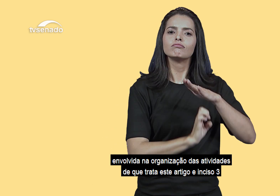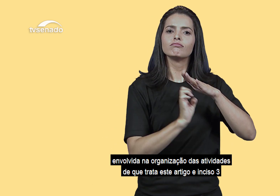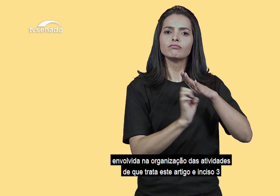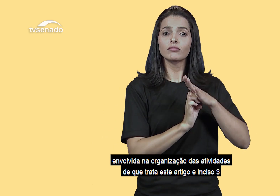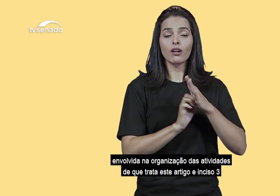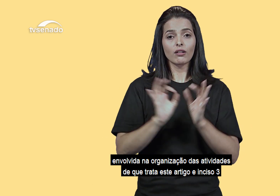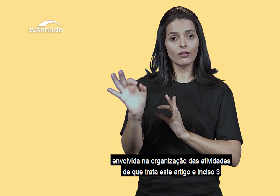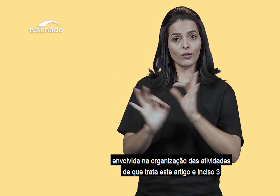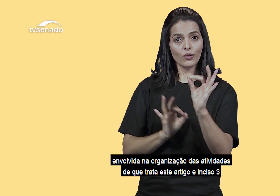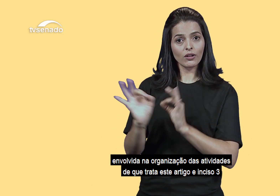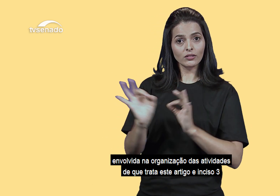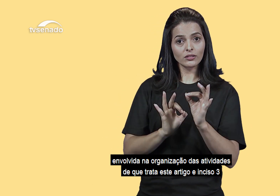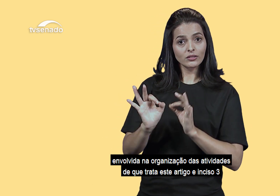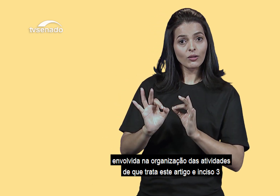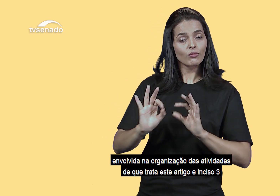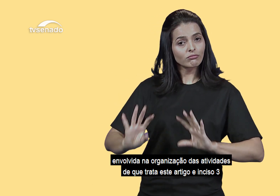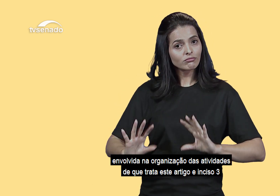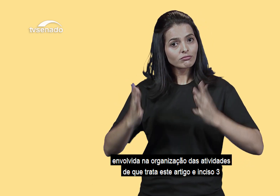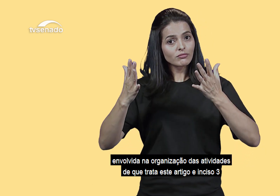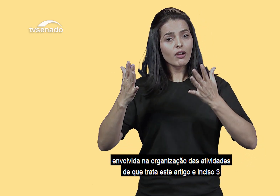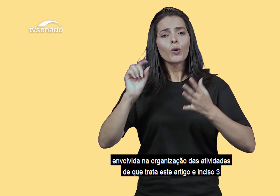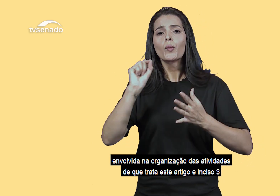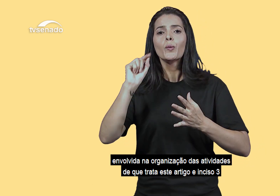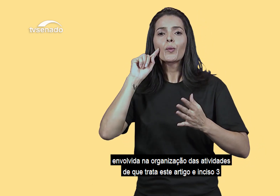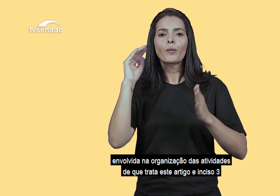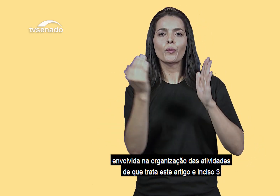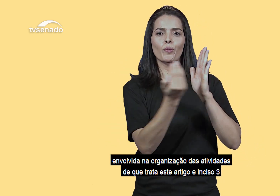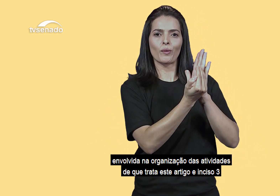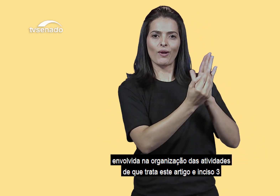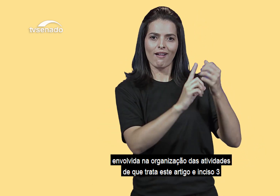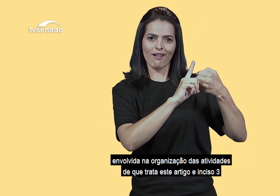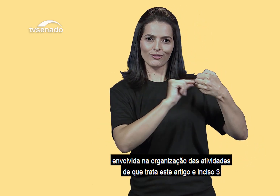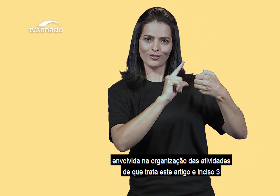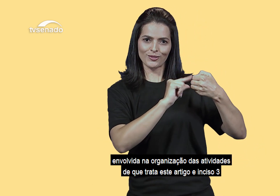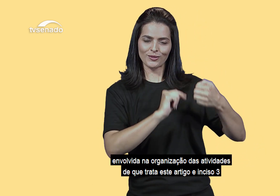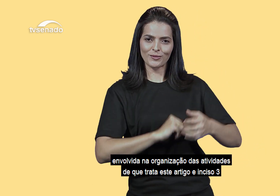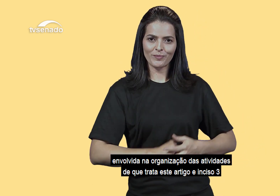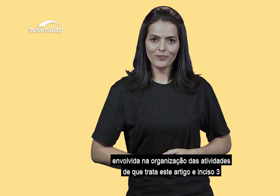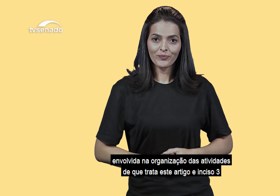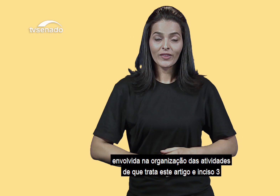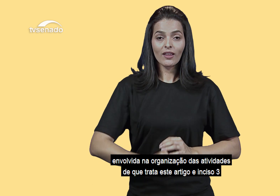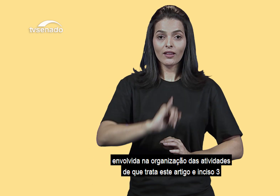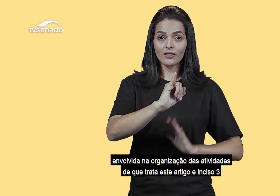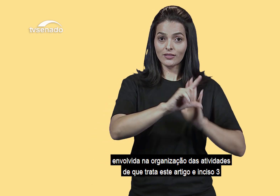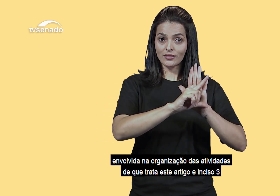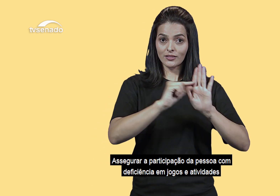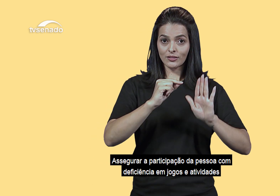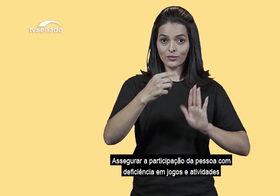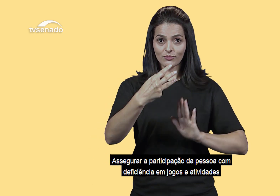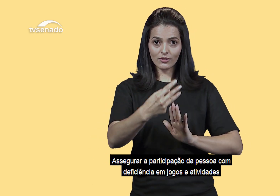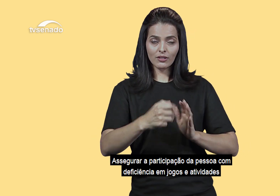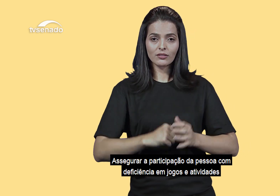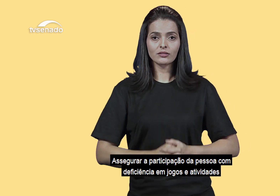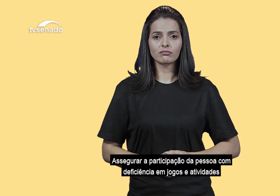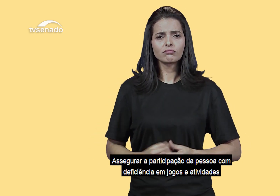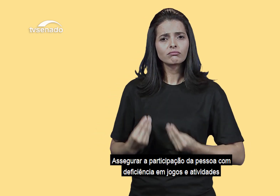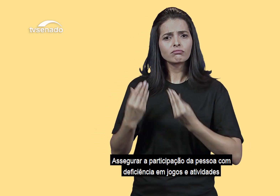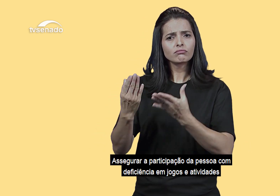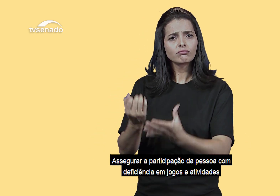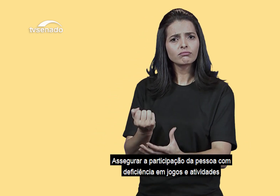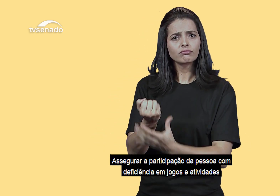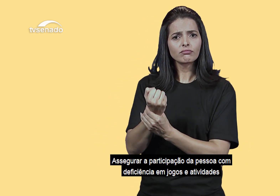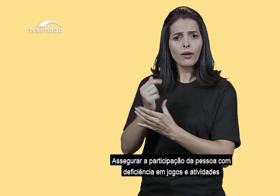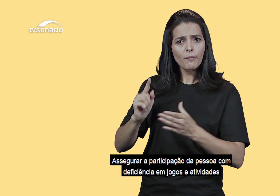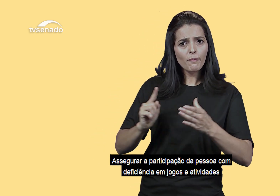envolvida na organização das atividades de que trata este artigo Inciso 3 Asegurar a